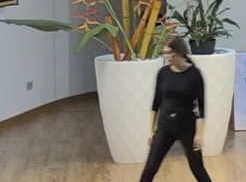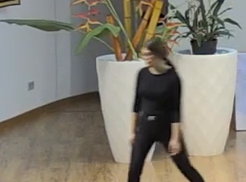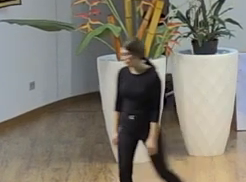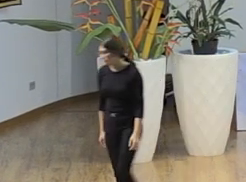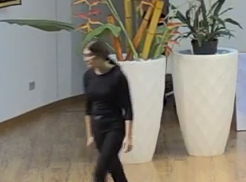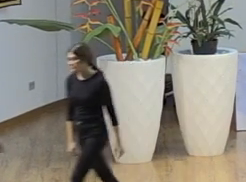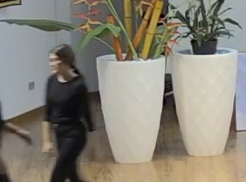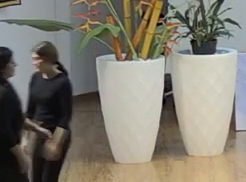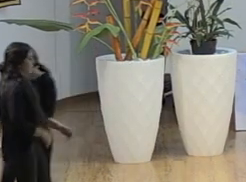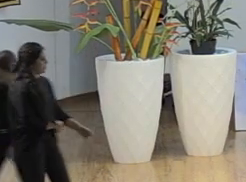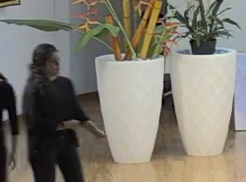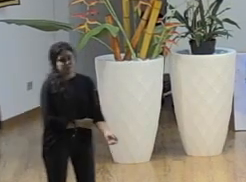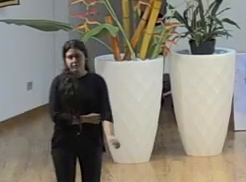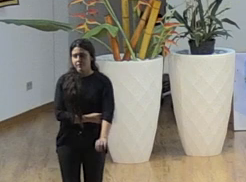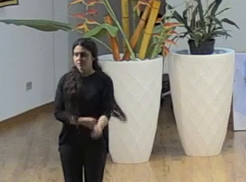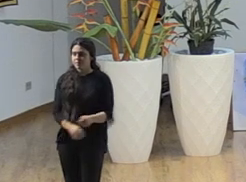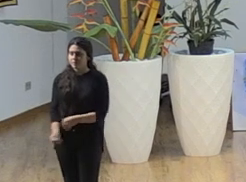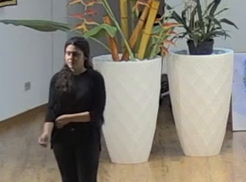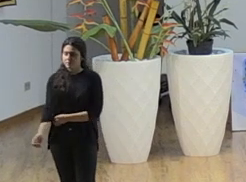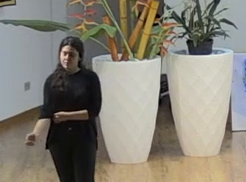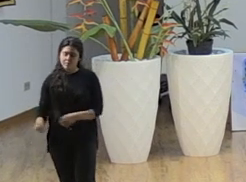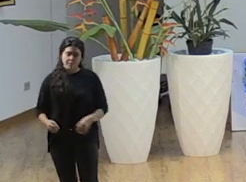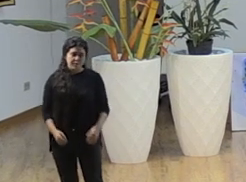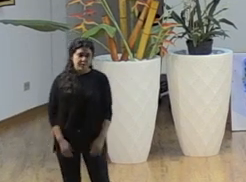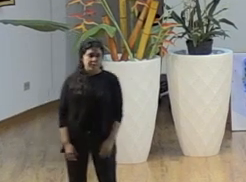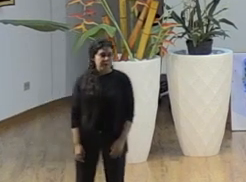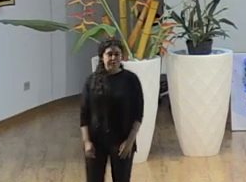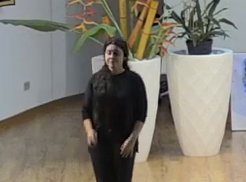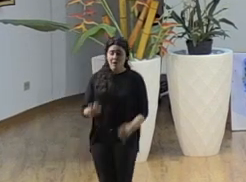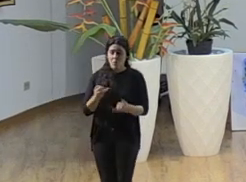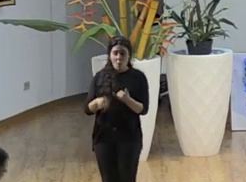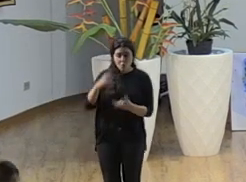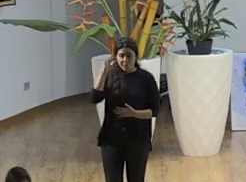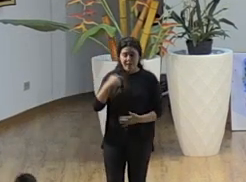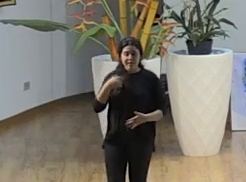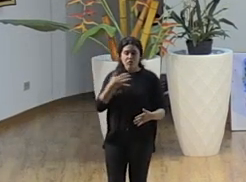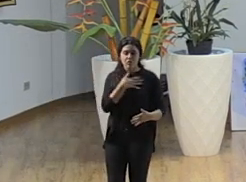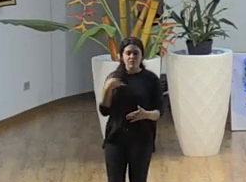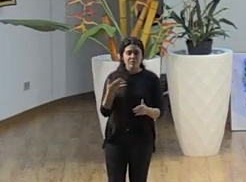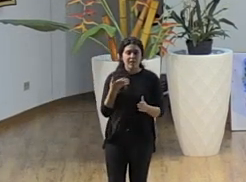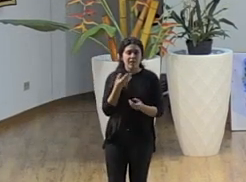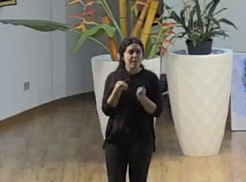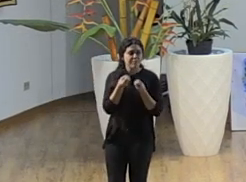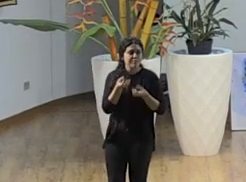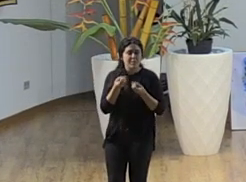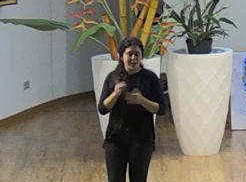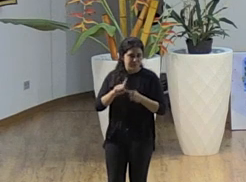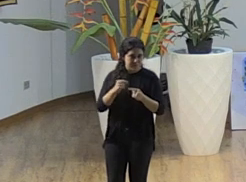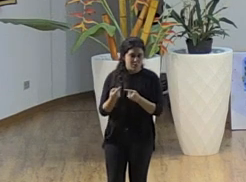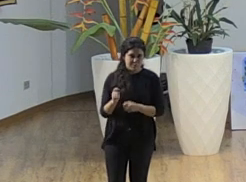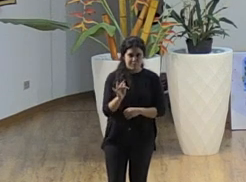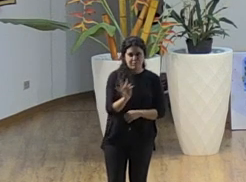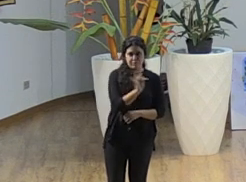que los que estáis trabajando en camping seguro que lo tenéis presente. Y una última idea que quería lanzar, y ya te paso la voz en